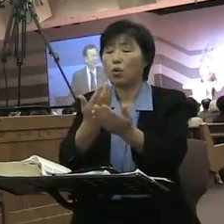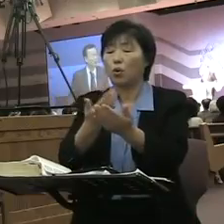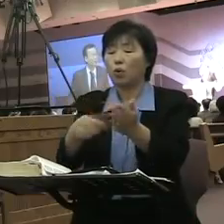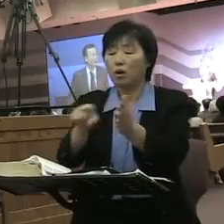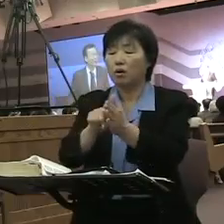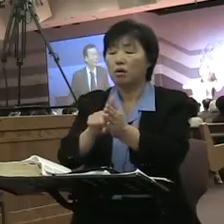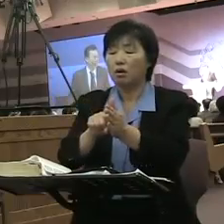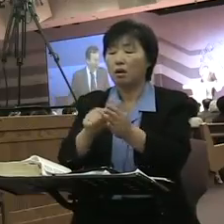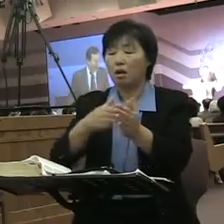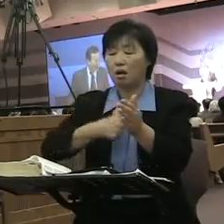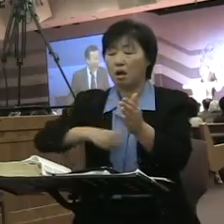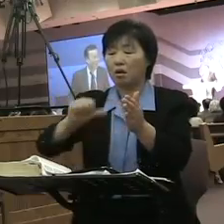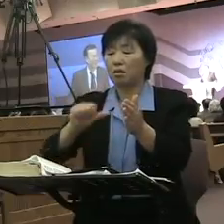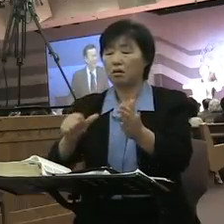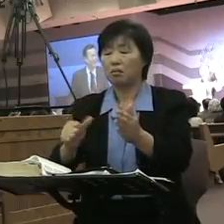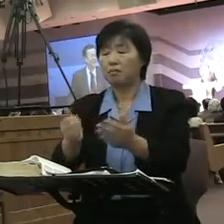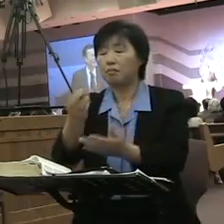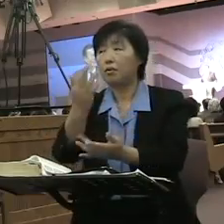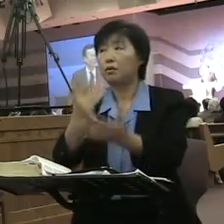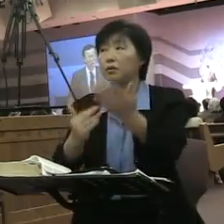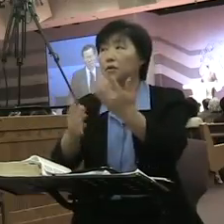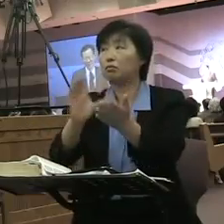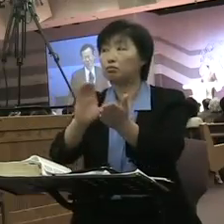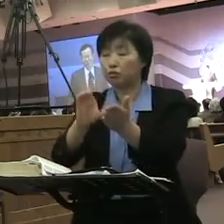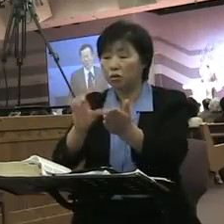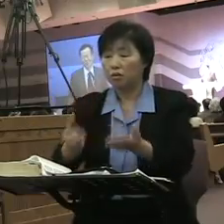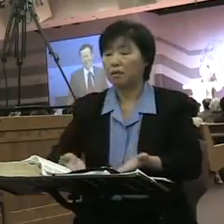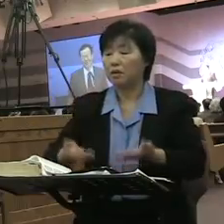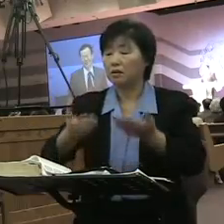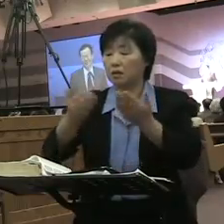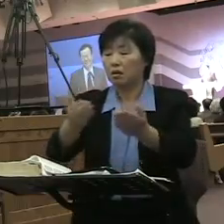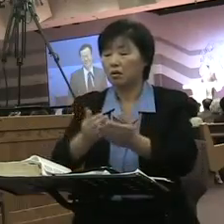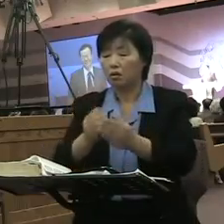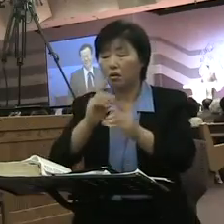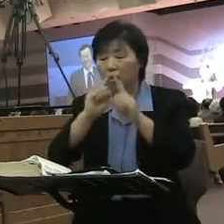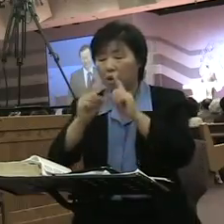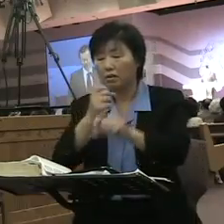아들을 번제물로 바치리라 말씀을 하시는 것입니다.